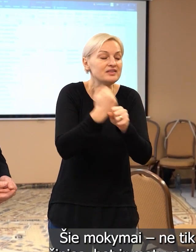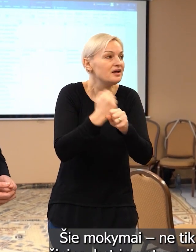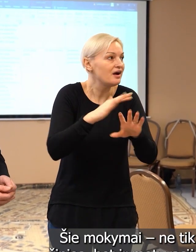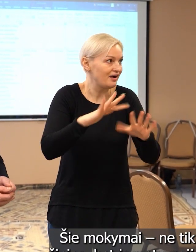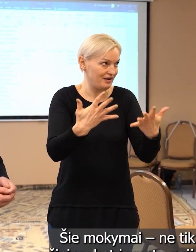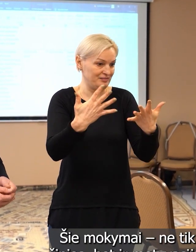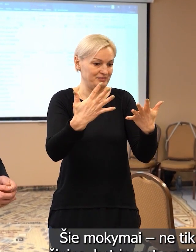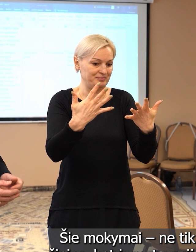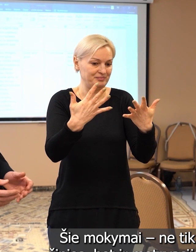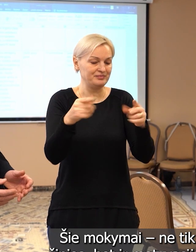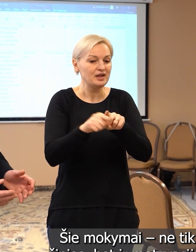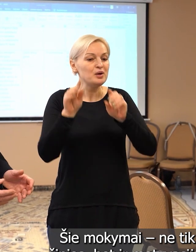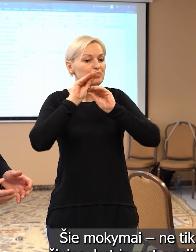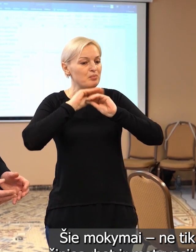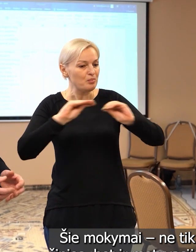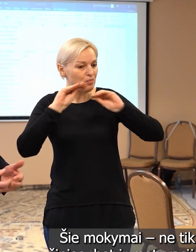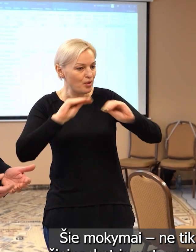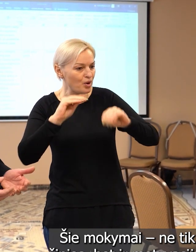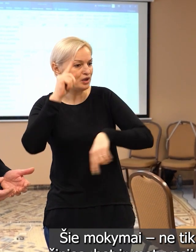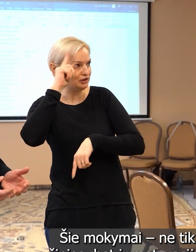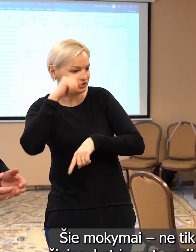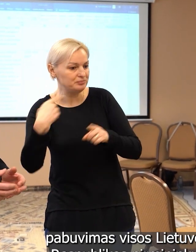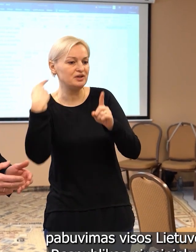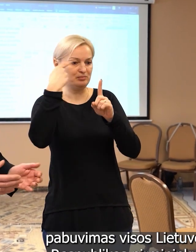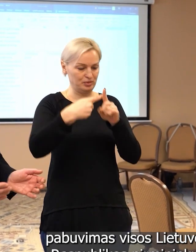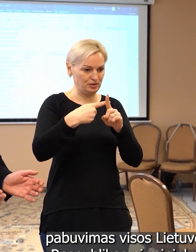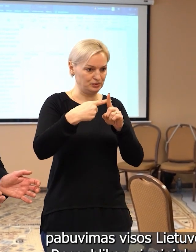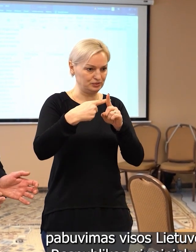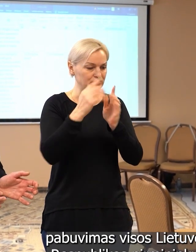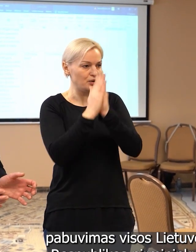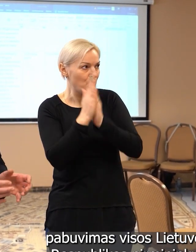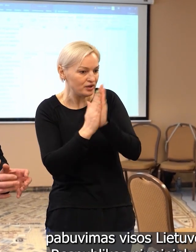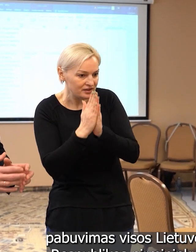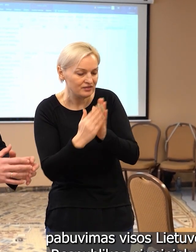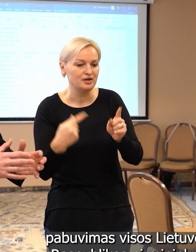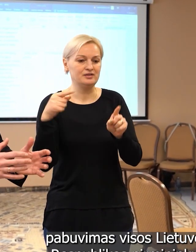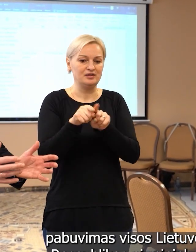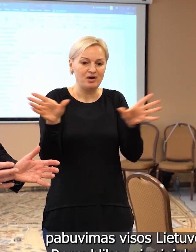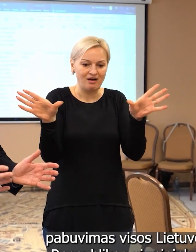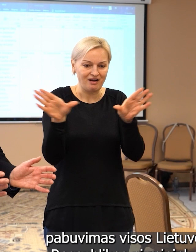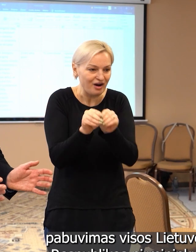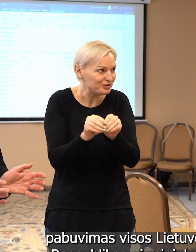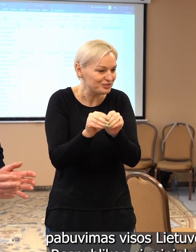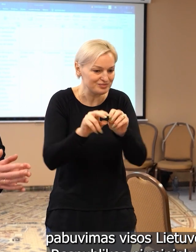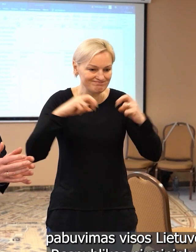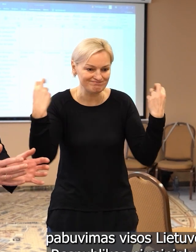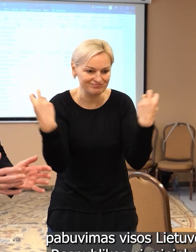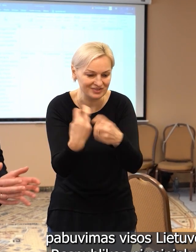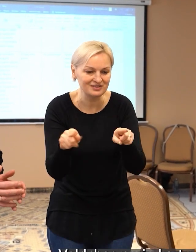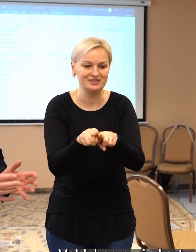tie mokymai kartu ir ne tik tai žinios, bet kartu ir motivacija, pabuvimas kartu galų gale, pabuvimas visus Lietuvos